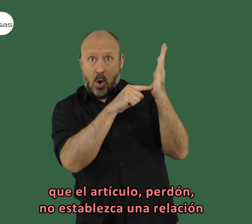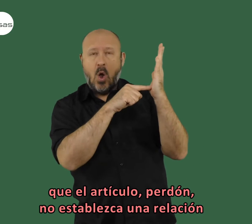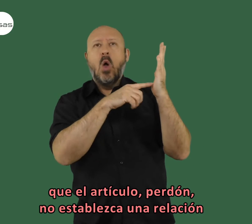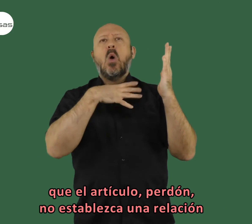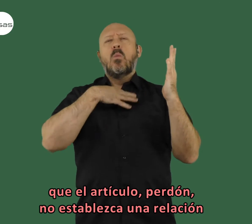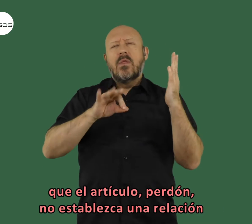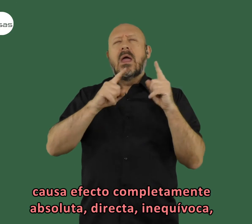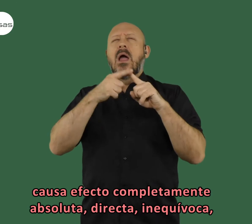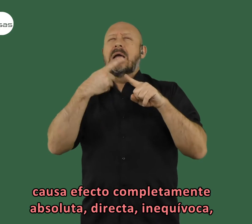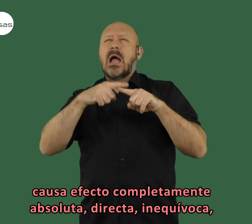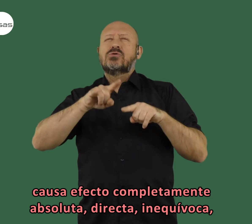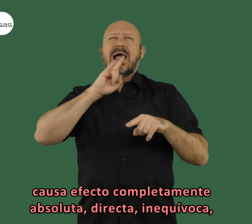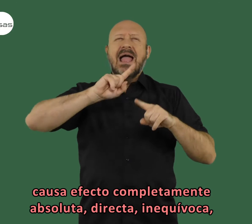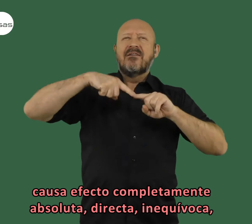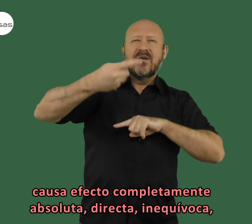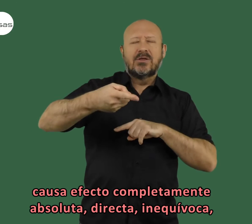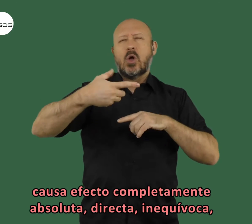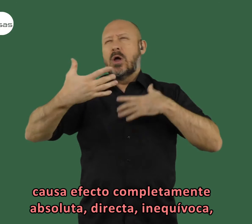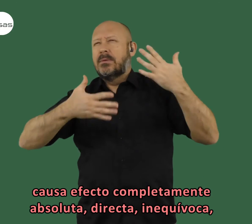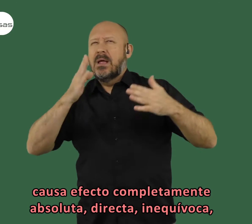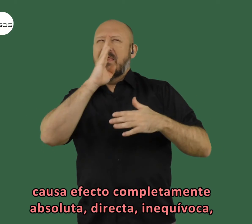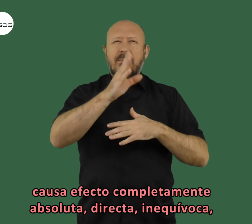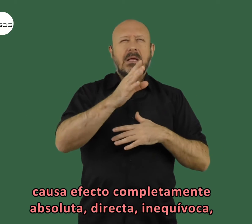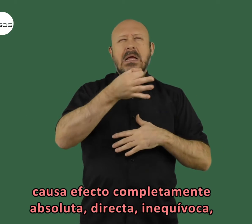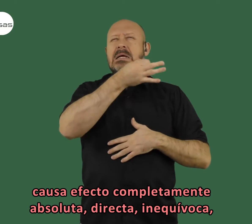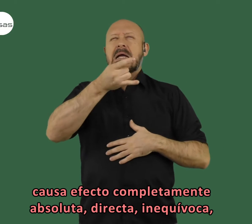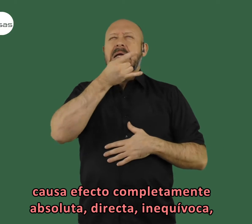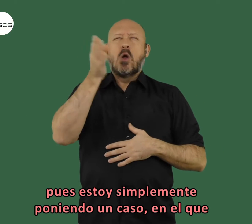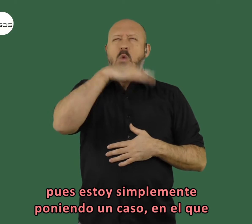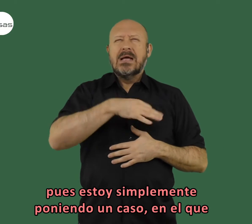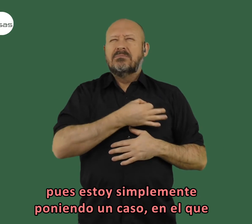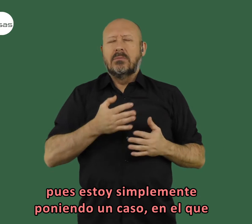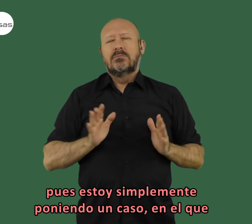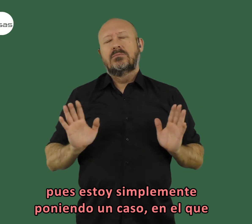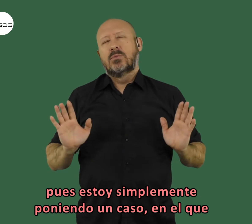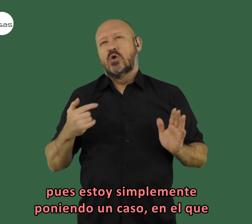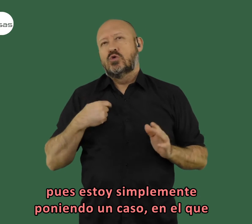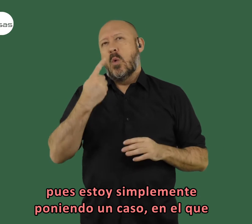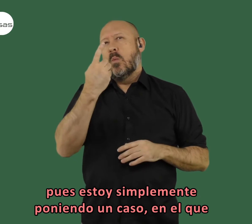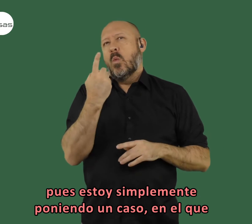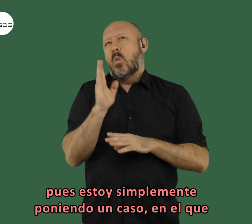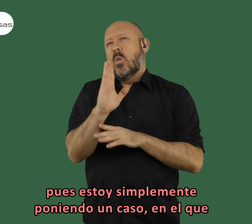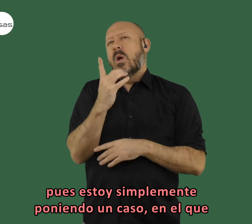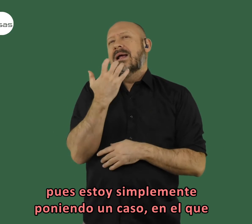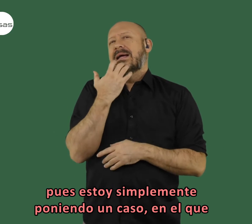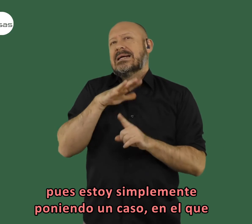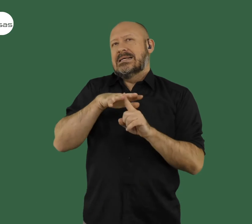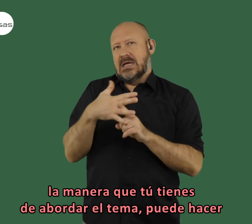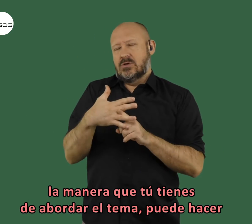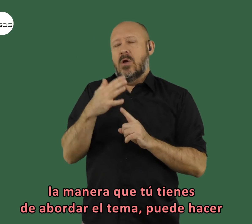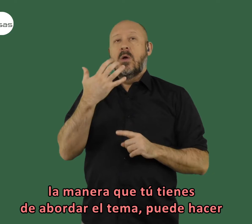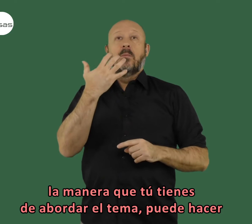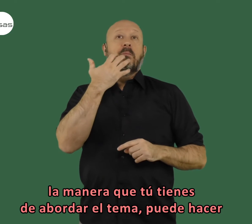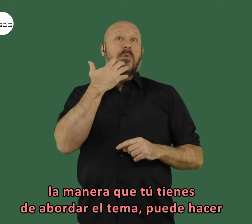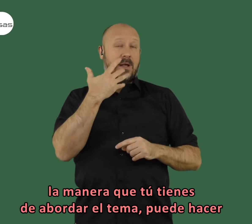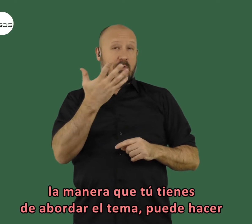no establezca una relación causa-efecto completamente absoluta, directa, inequívoca. Pues estoy simplemente poniendo un caso en el que la manera